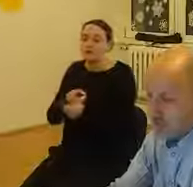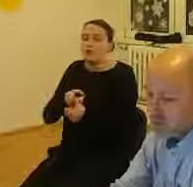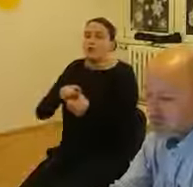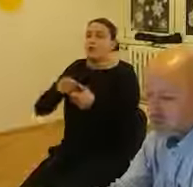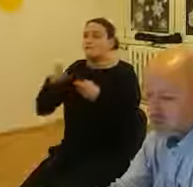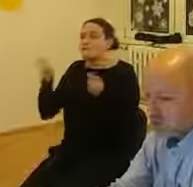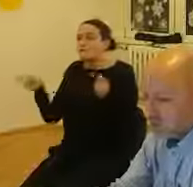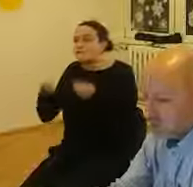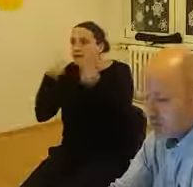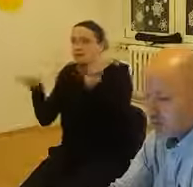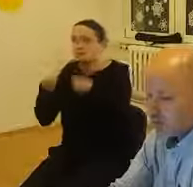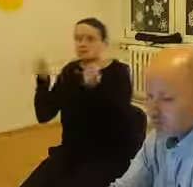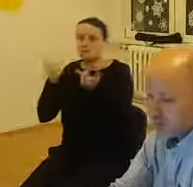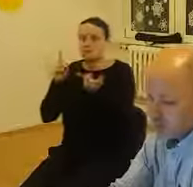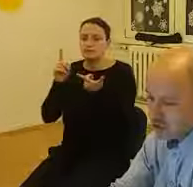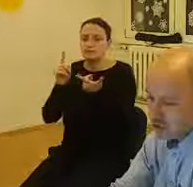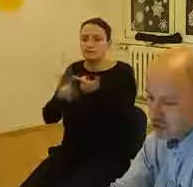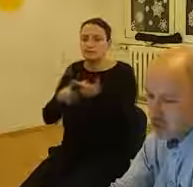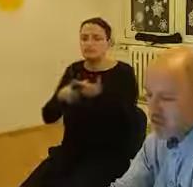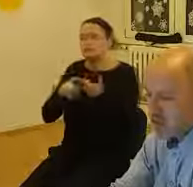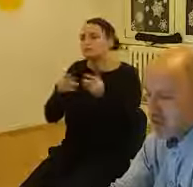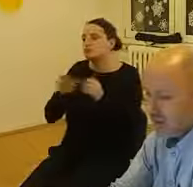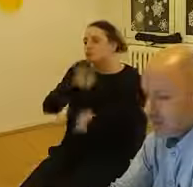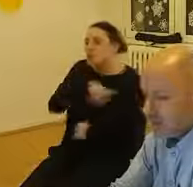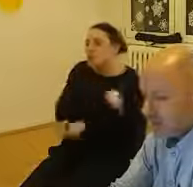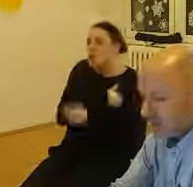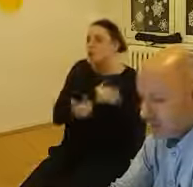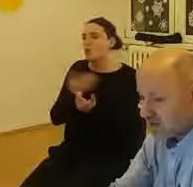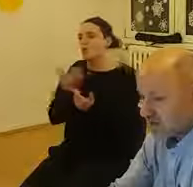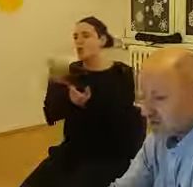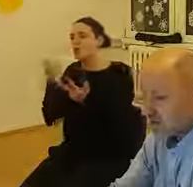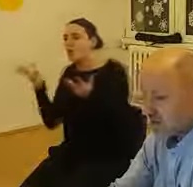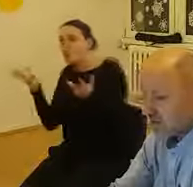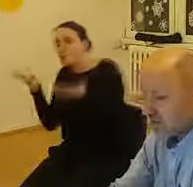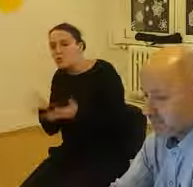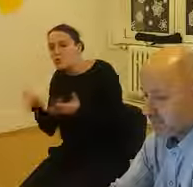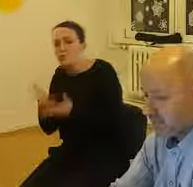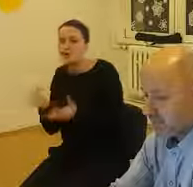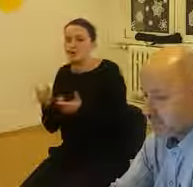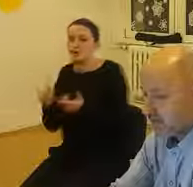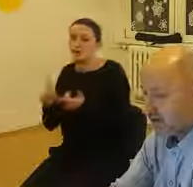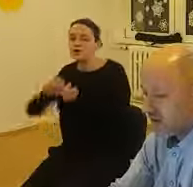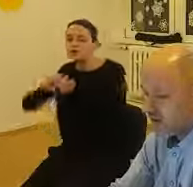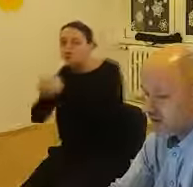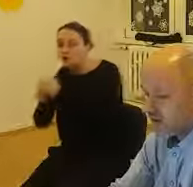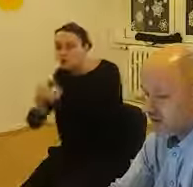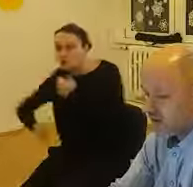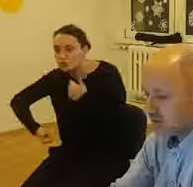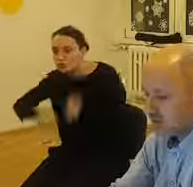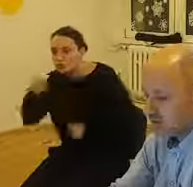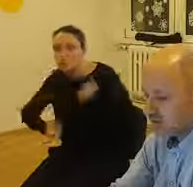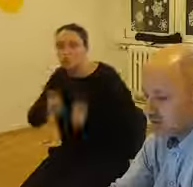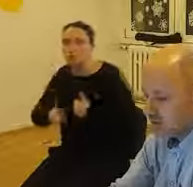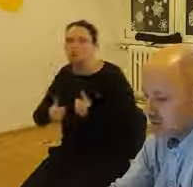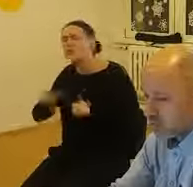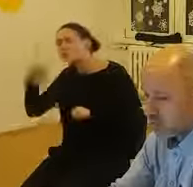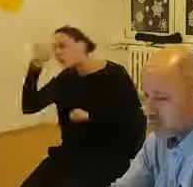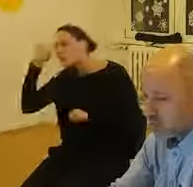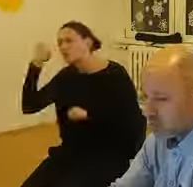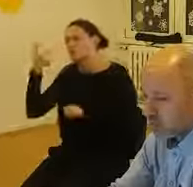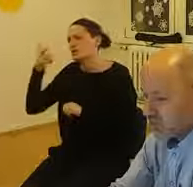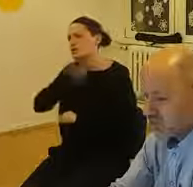festyny przy klubach osiedlowych, przy szkołach. To były turnieje sportowe, głównie dla uczniów